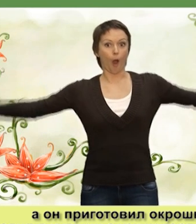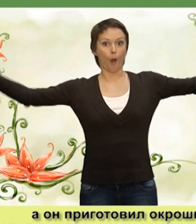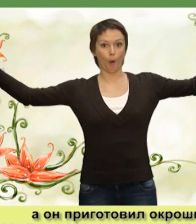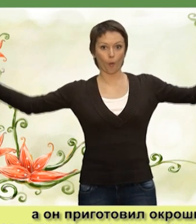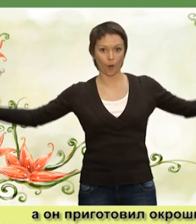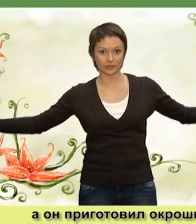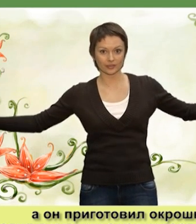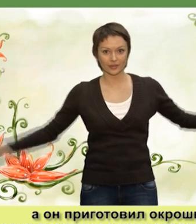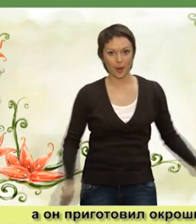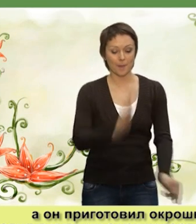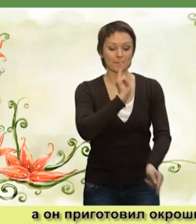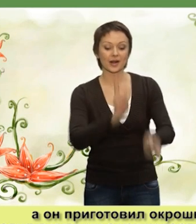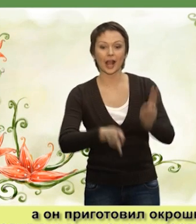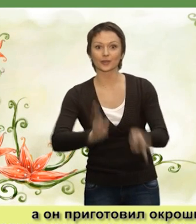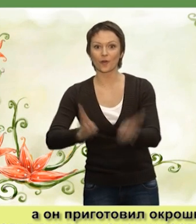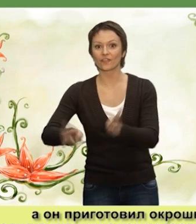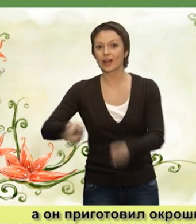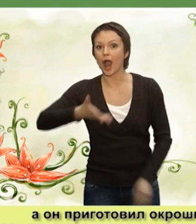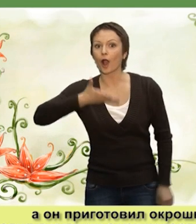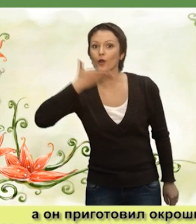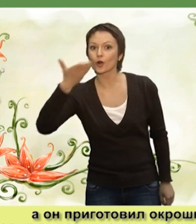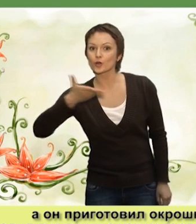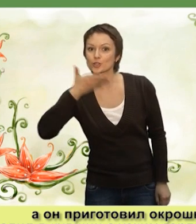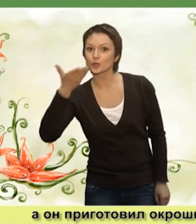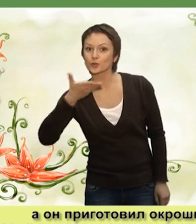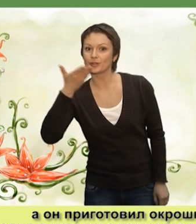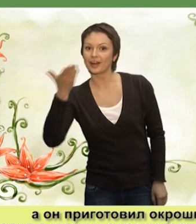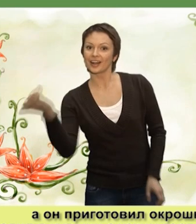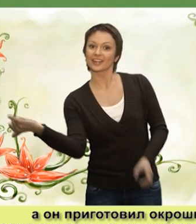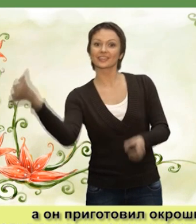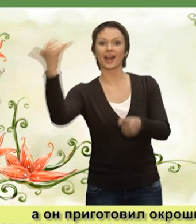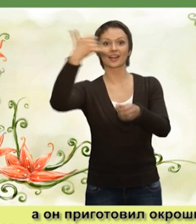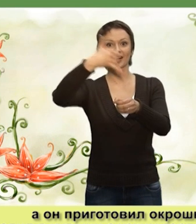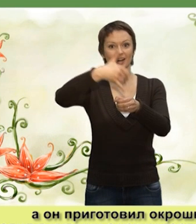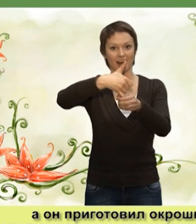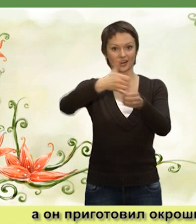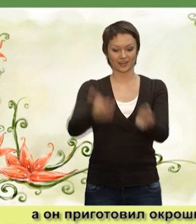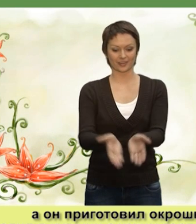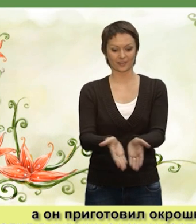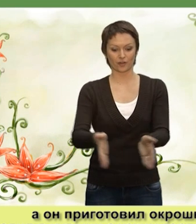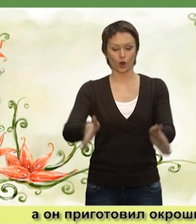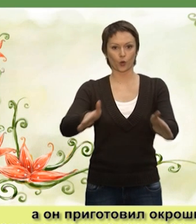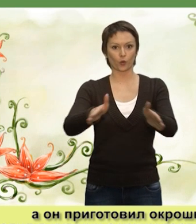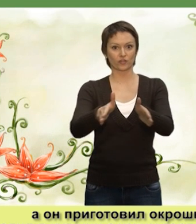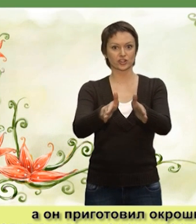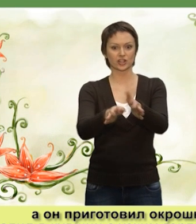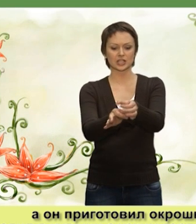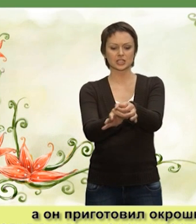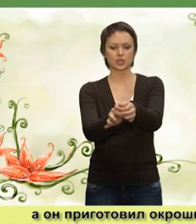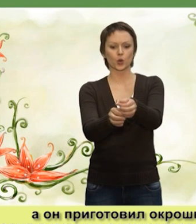А он приготовил окрошку, налил в кувшин